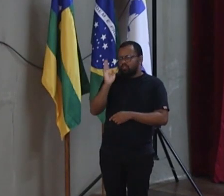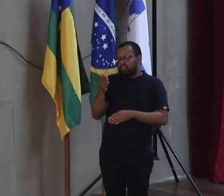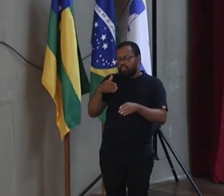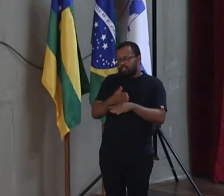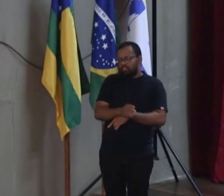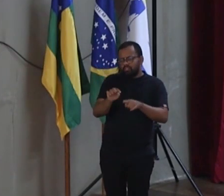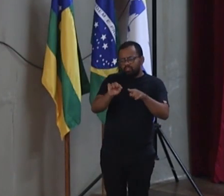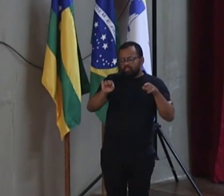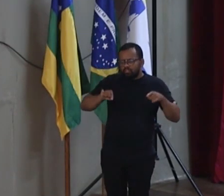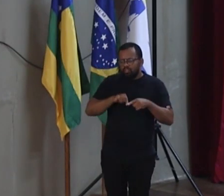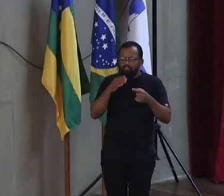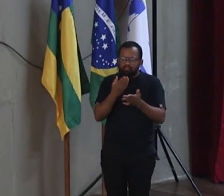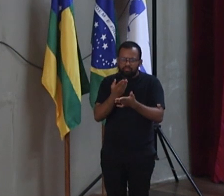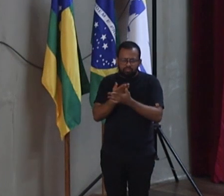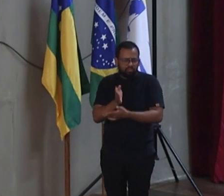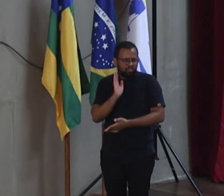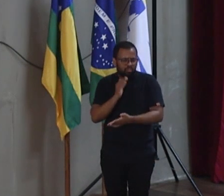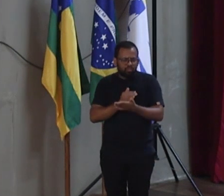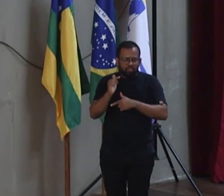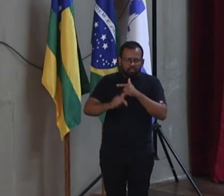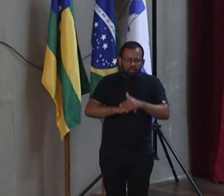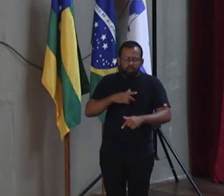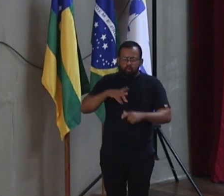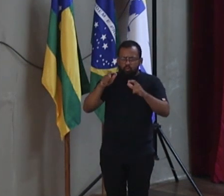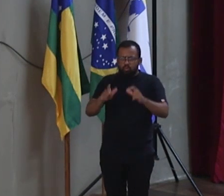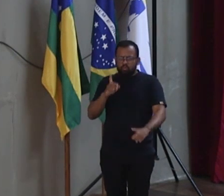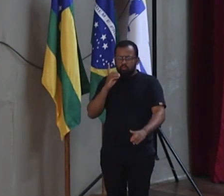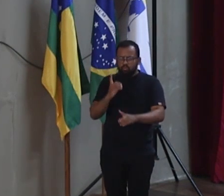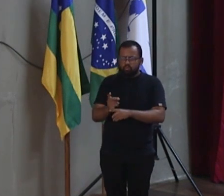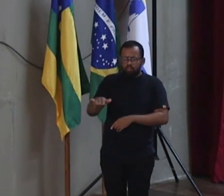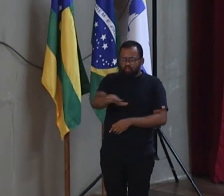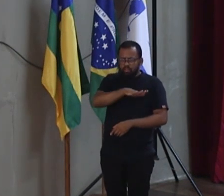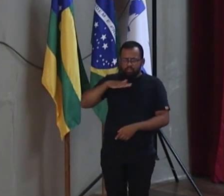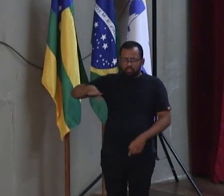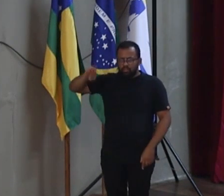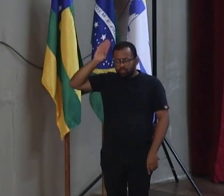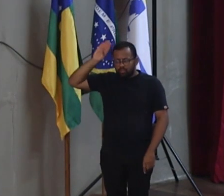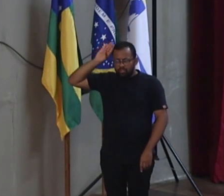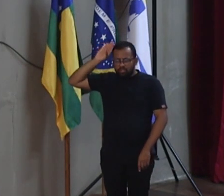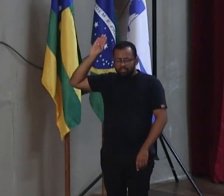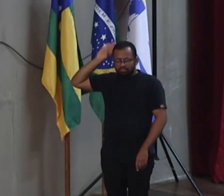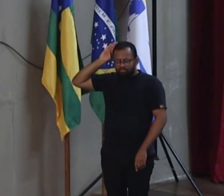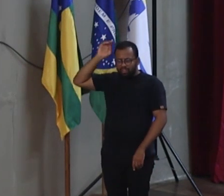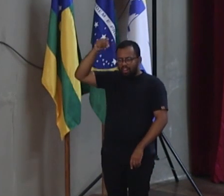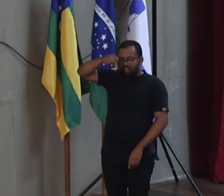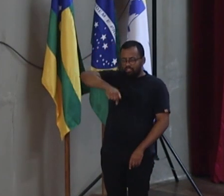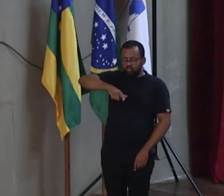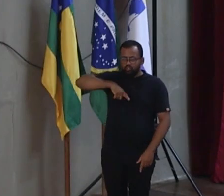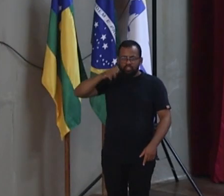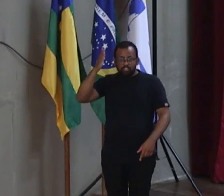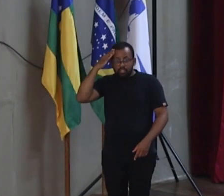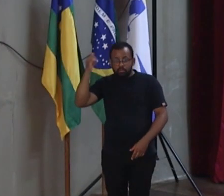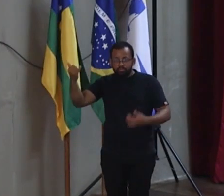de aula. Então, o lugar de encontro era o centro acadêmico. E no centro acadêmico é que a gente